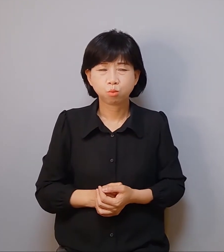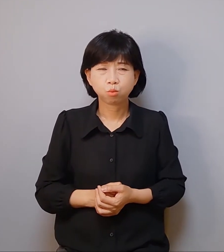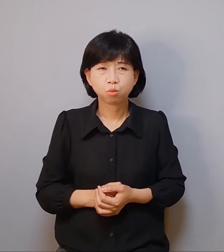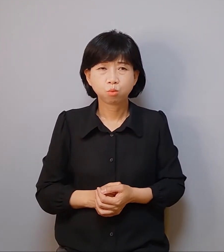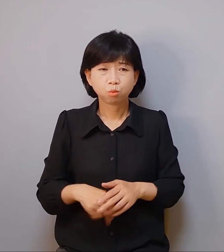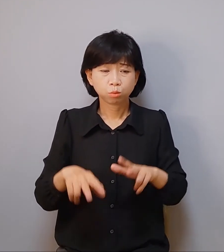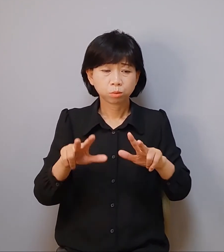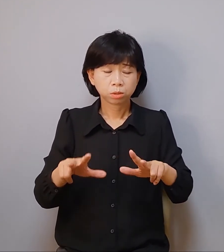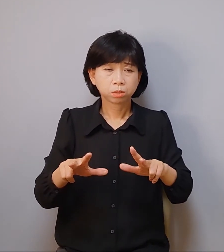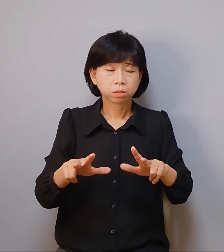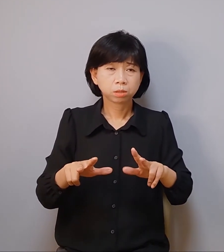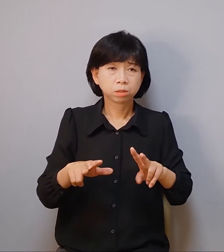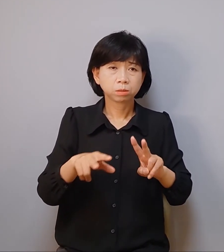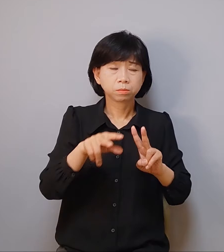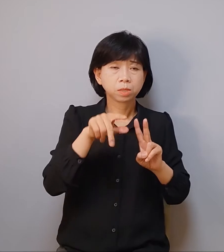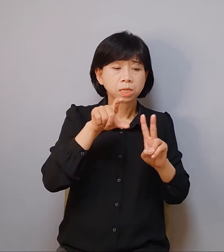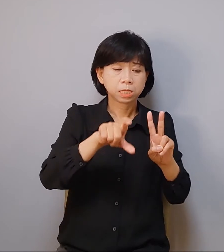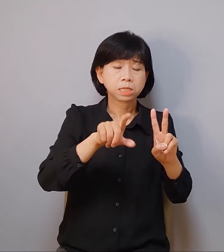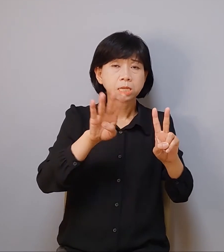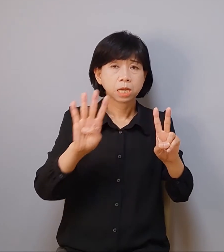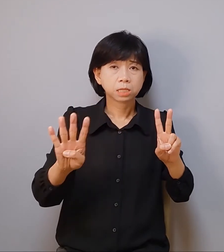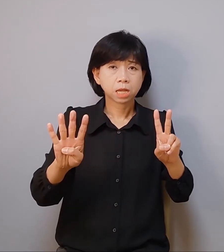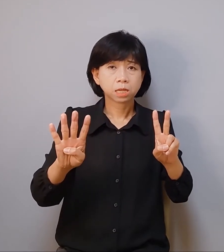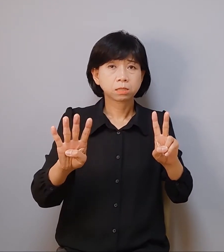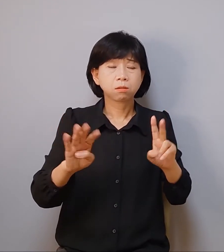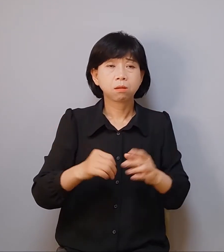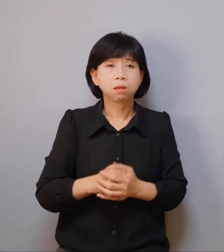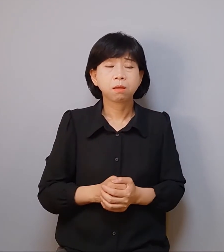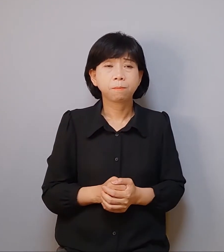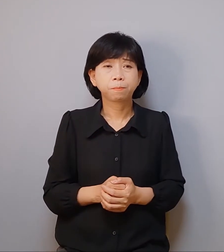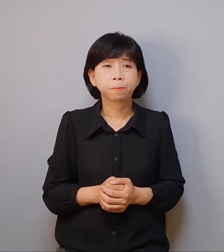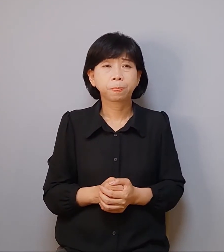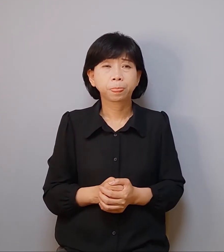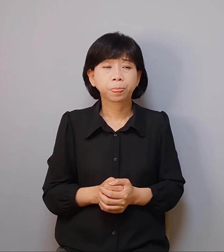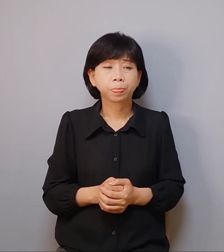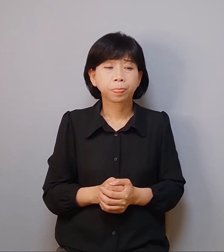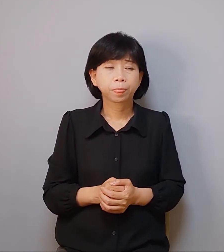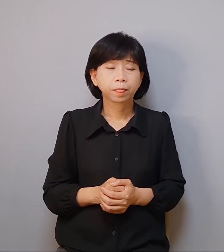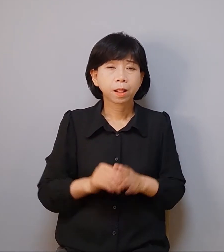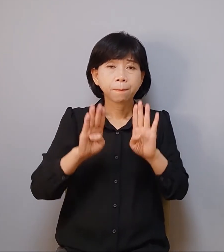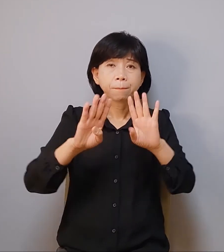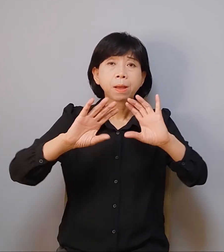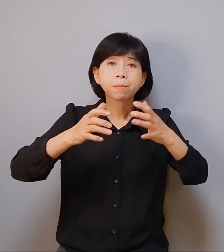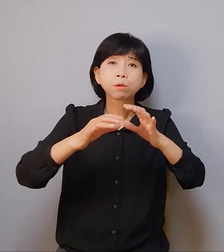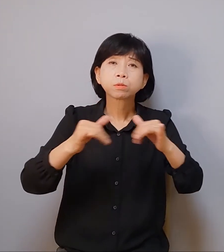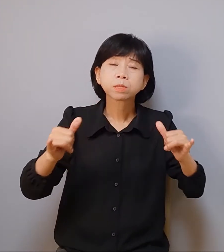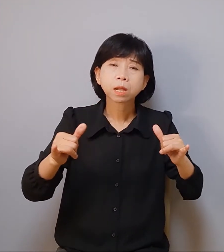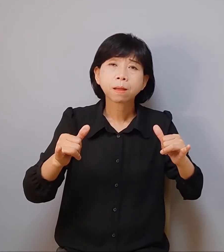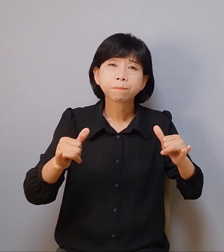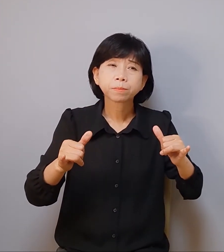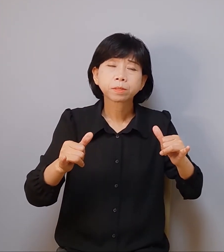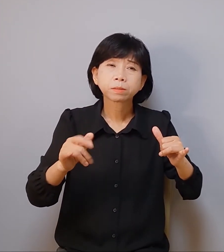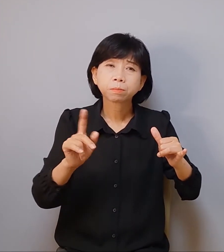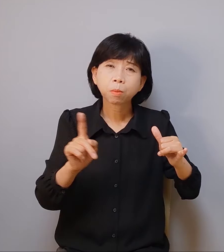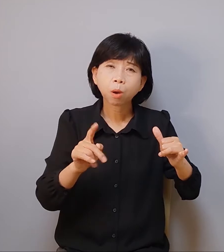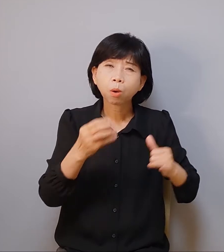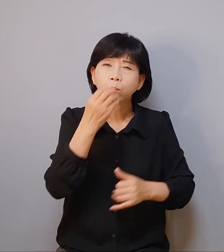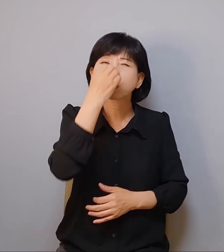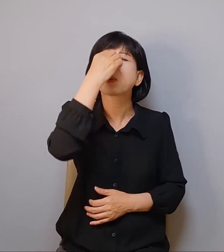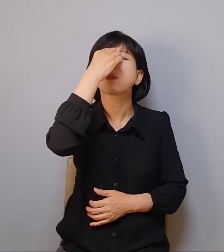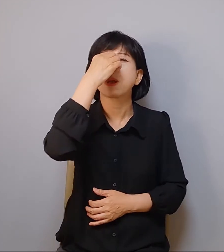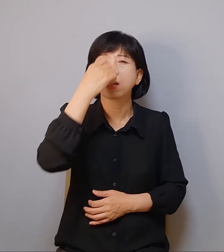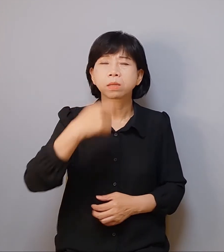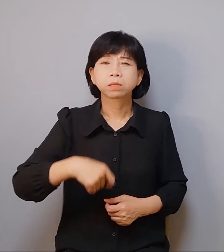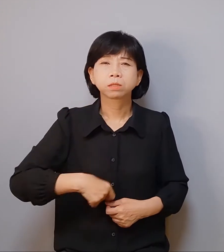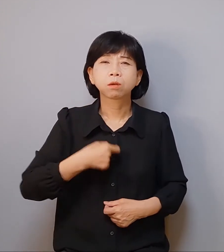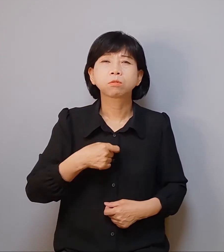4절에서 말씀하고 있는 것처럼 4절 상반절에 그들은 교만하다, 정직하지 못하다. 누구요? 바벨론 사람들을